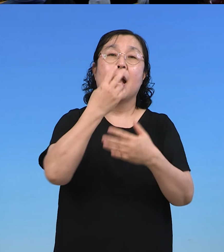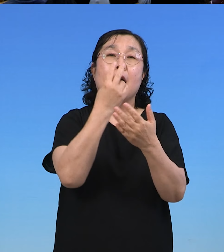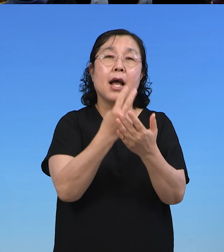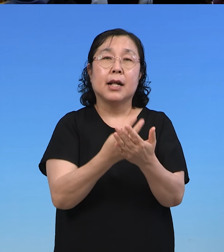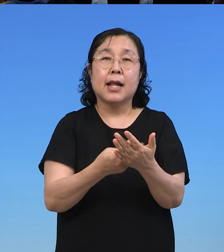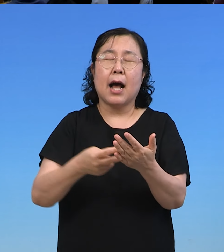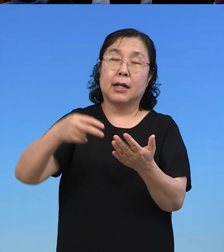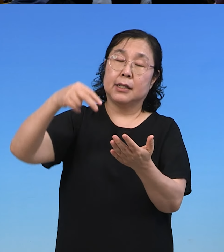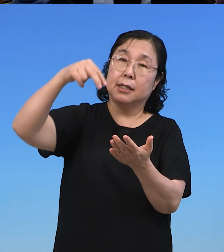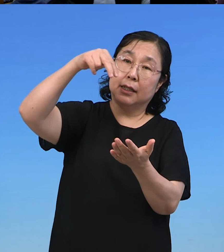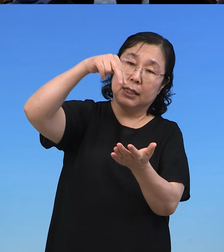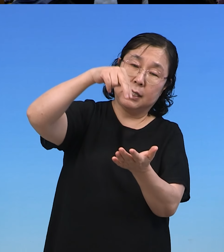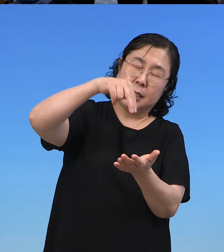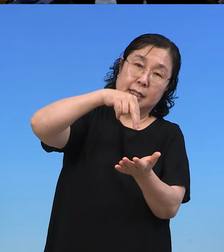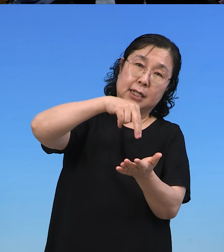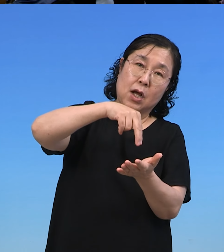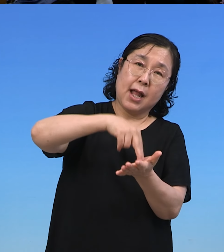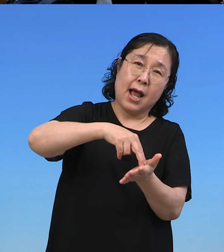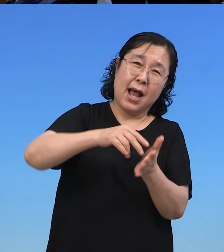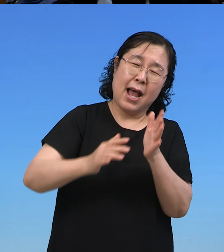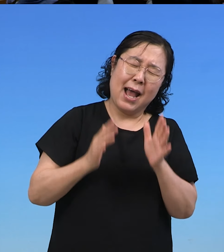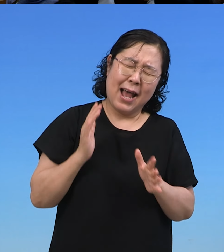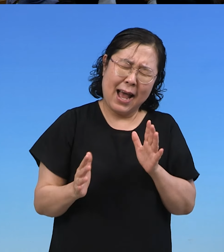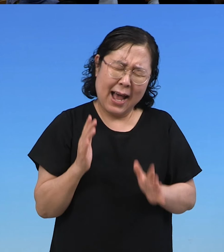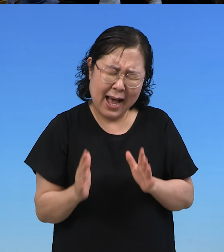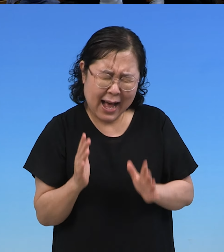나는 일어나